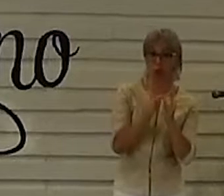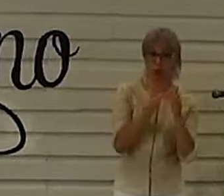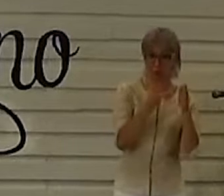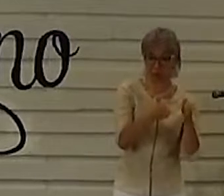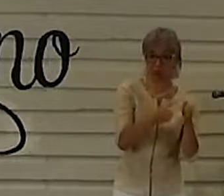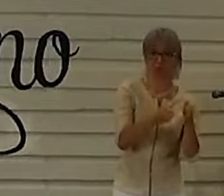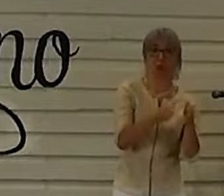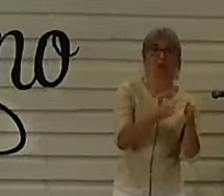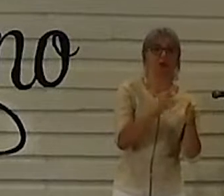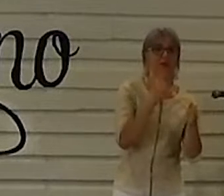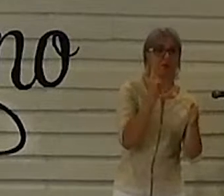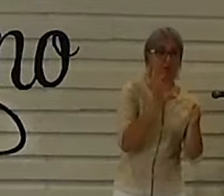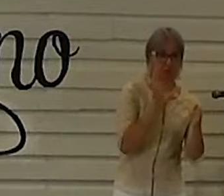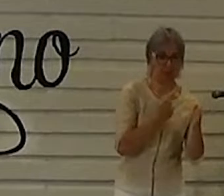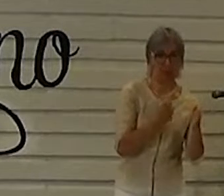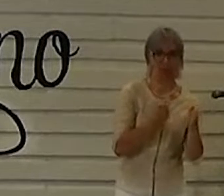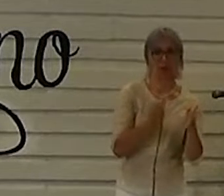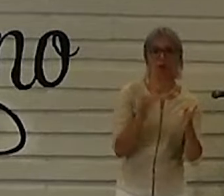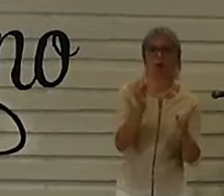Ora la mia domanda è: